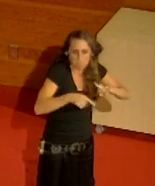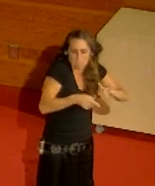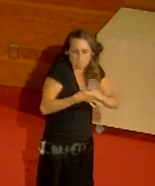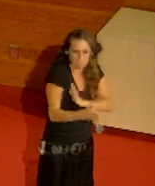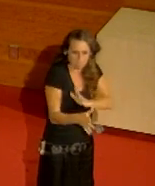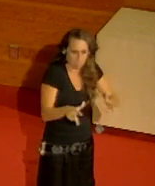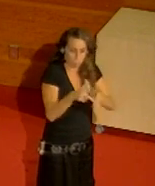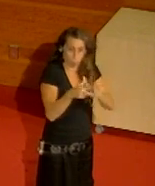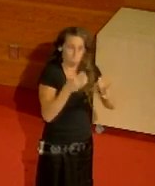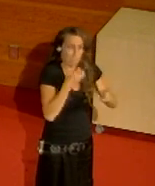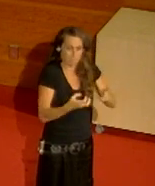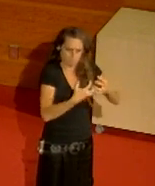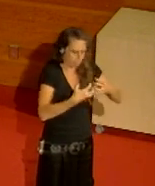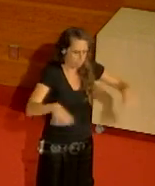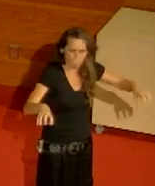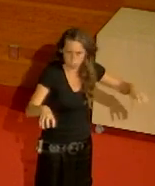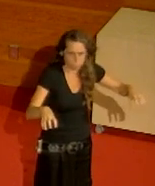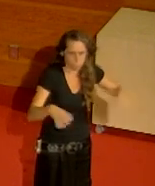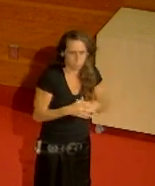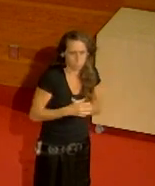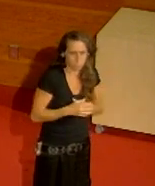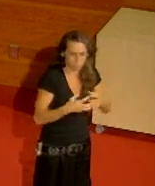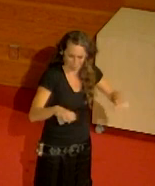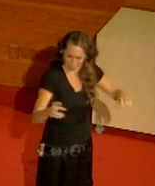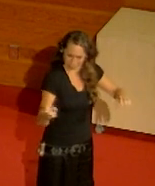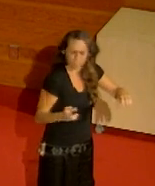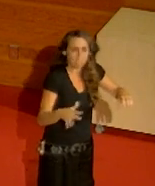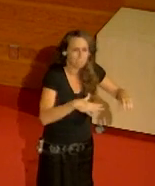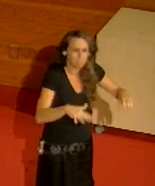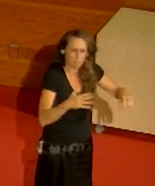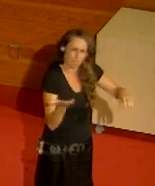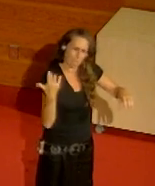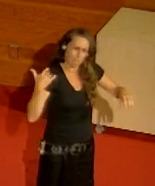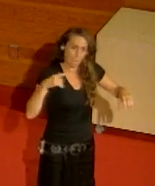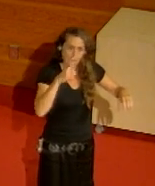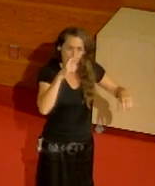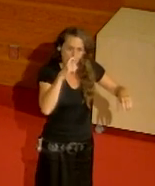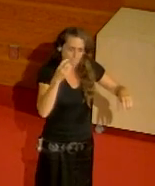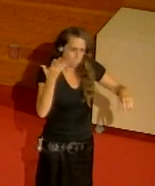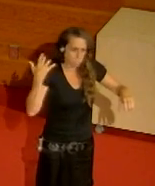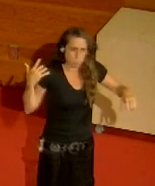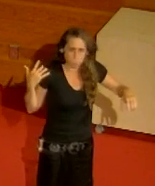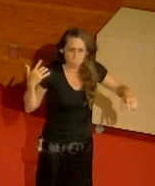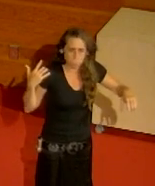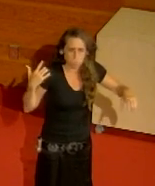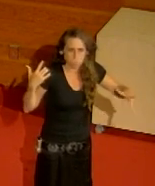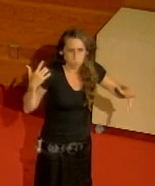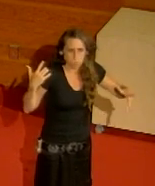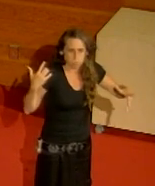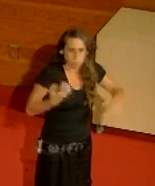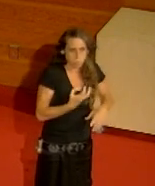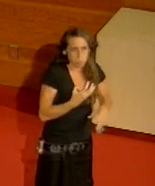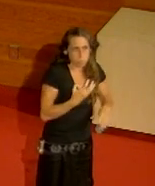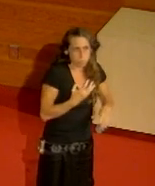de la sociedad israelí que viene de una fractura social que se generó hace años entre los